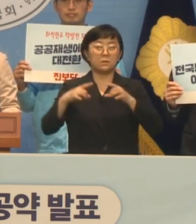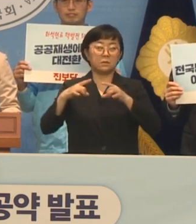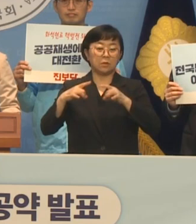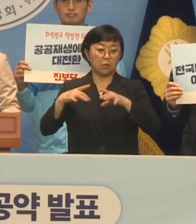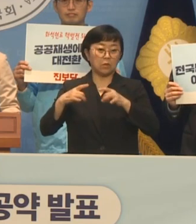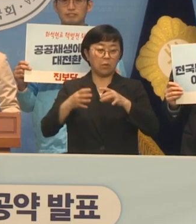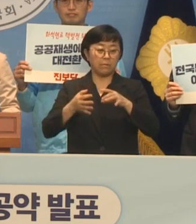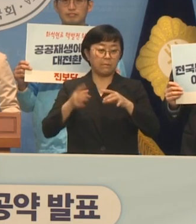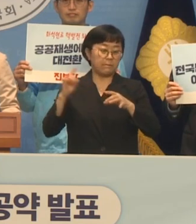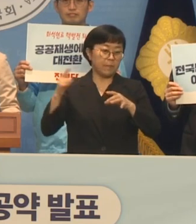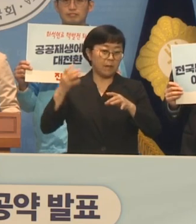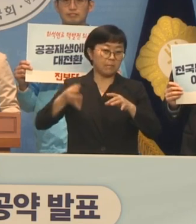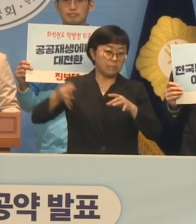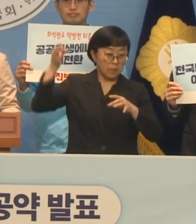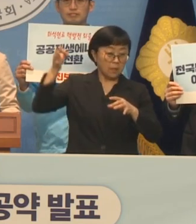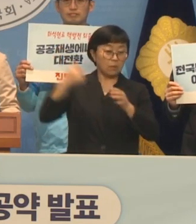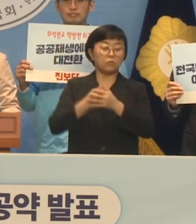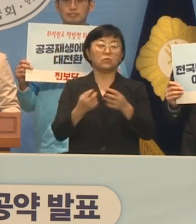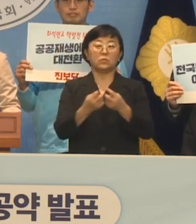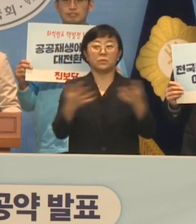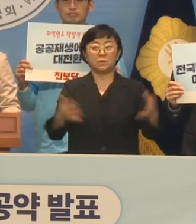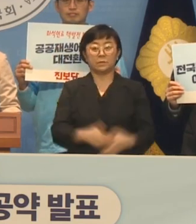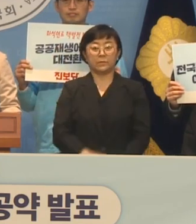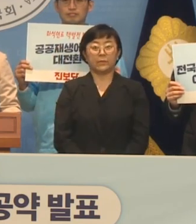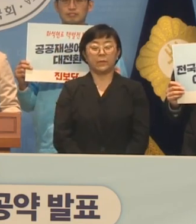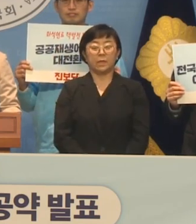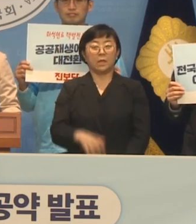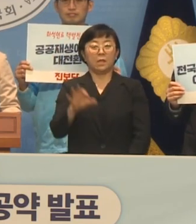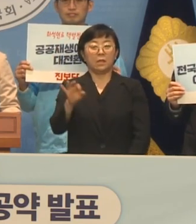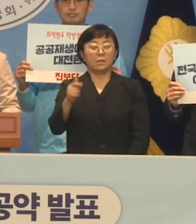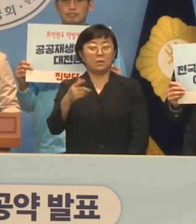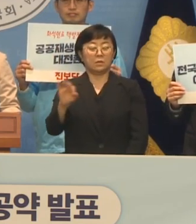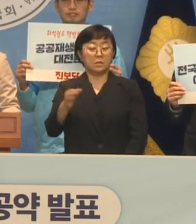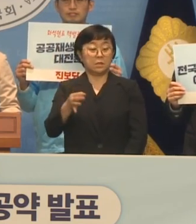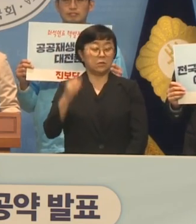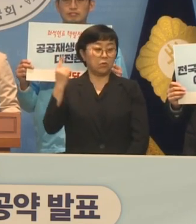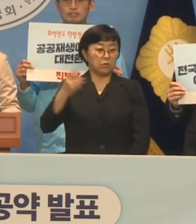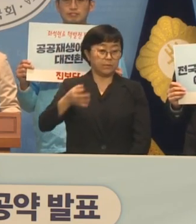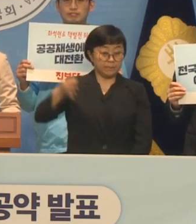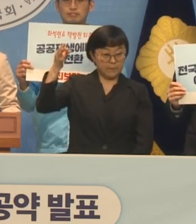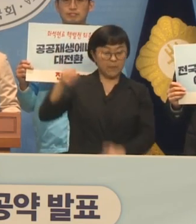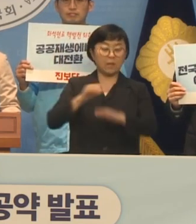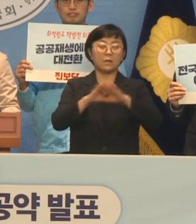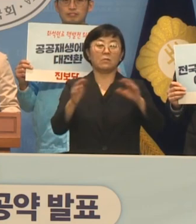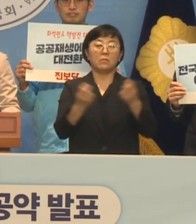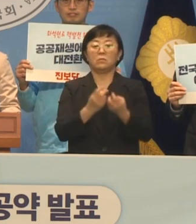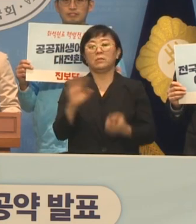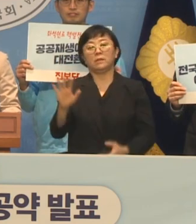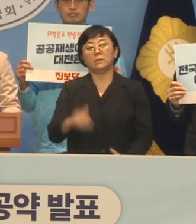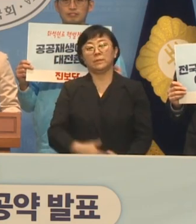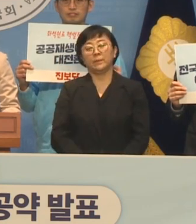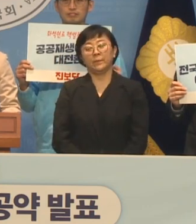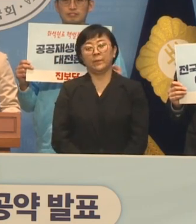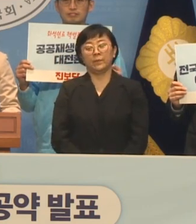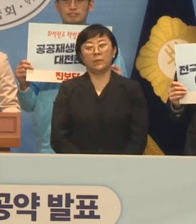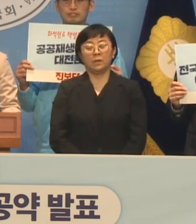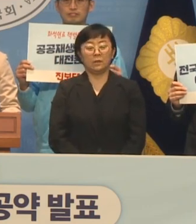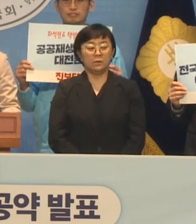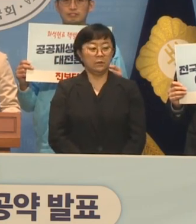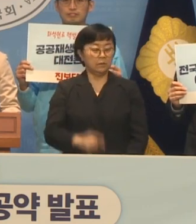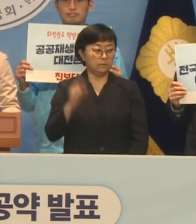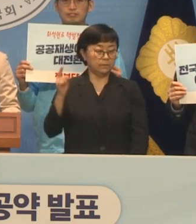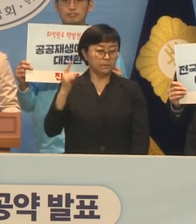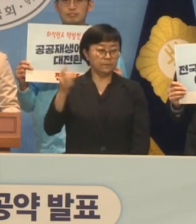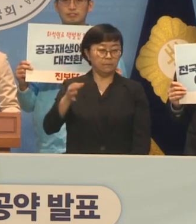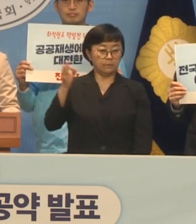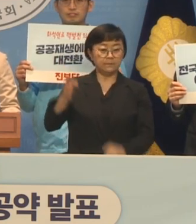앞에 무기력했습니다. 에너지 요금 인상 또한 대책이 아닙니다. 아무리 요금을